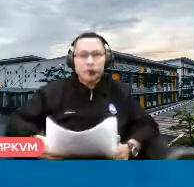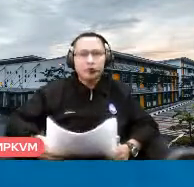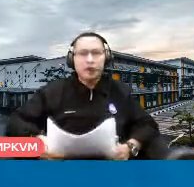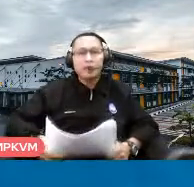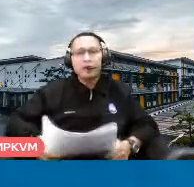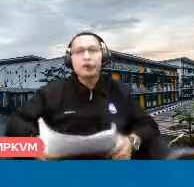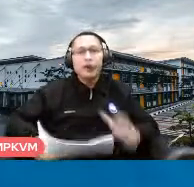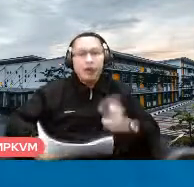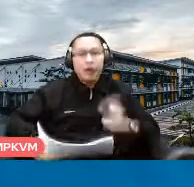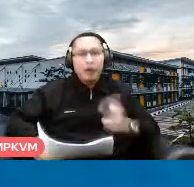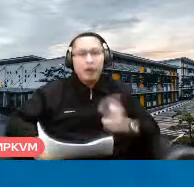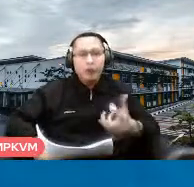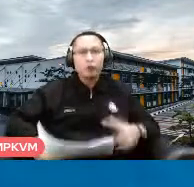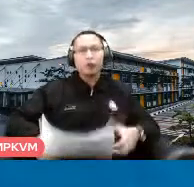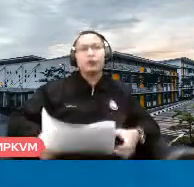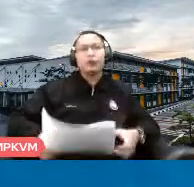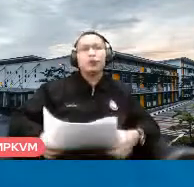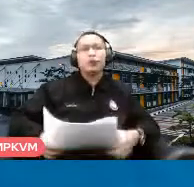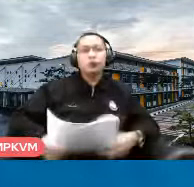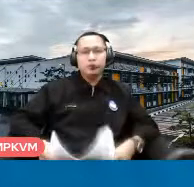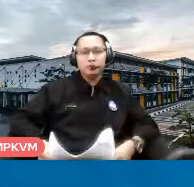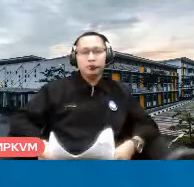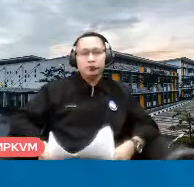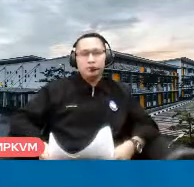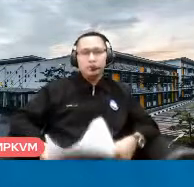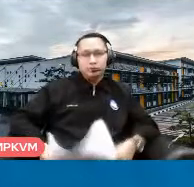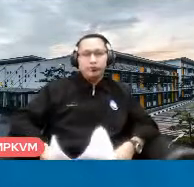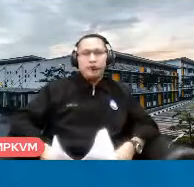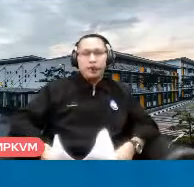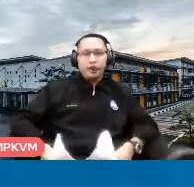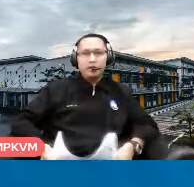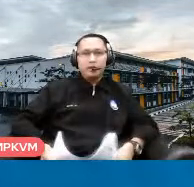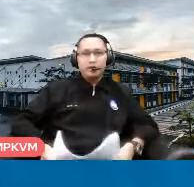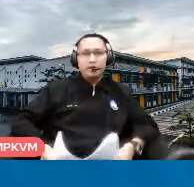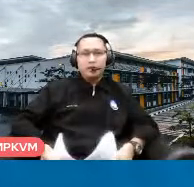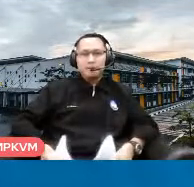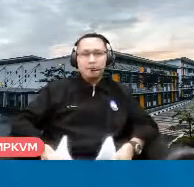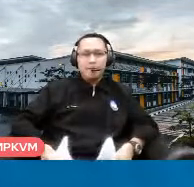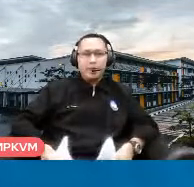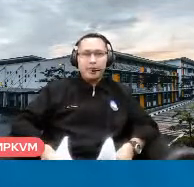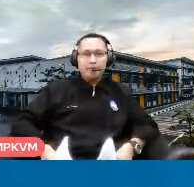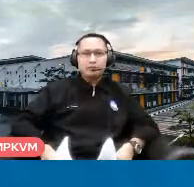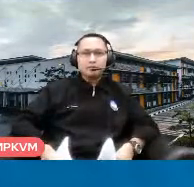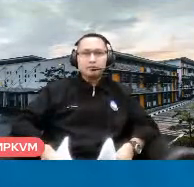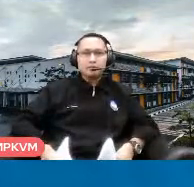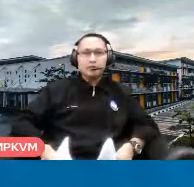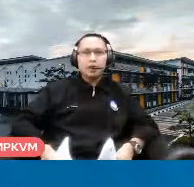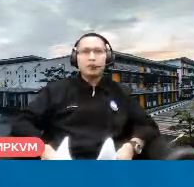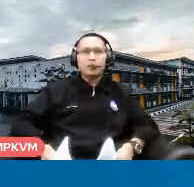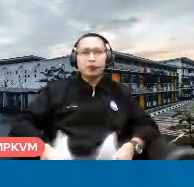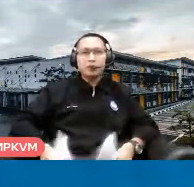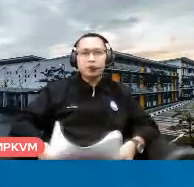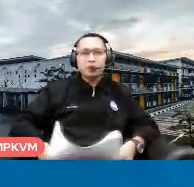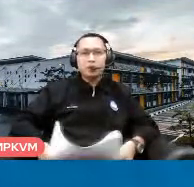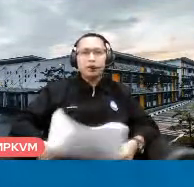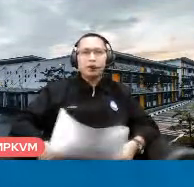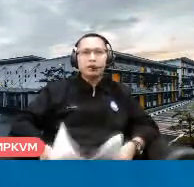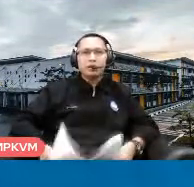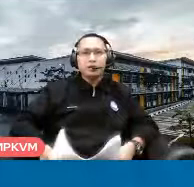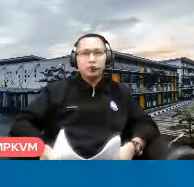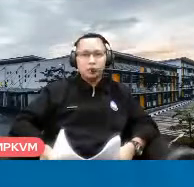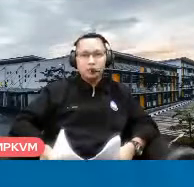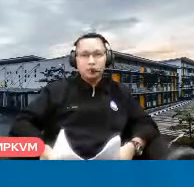Yang sepatutnyalah jangan bagi kami guru kali ini gunting kamu oke seterusnya ini pun sama juga